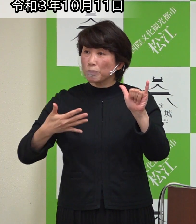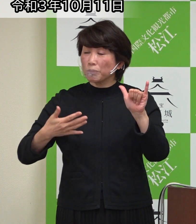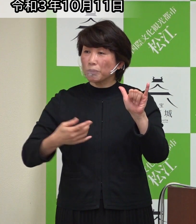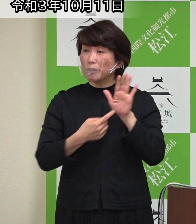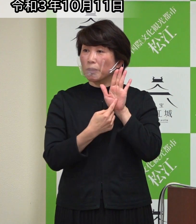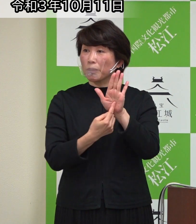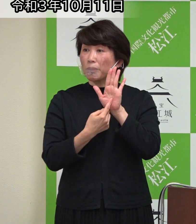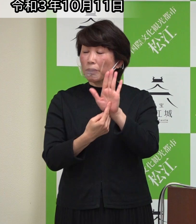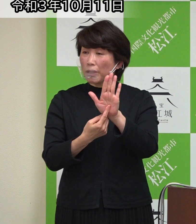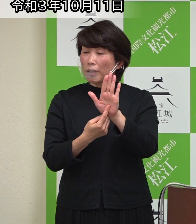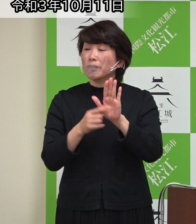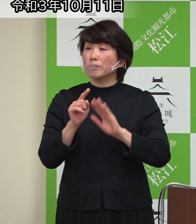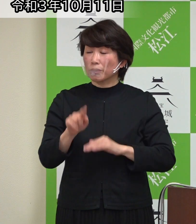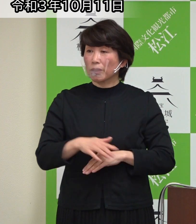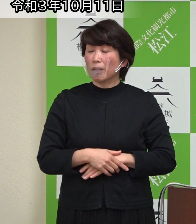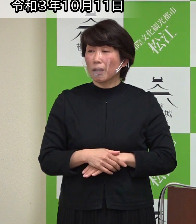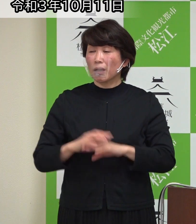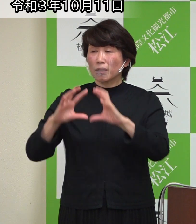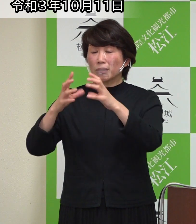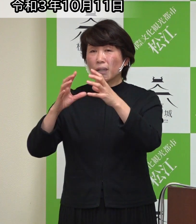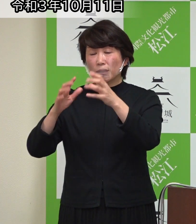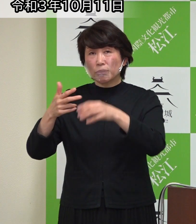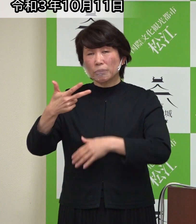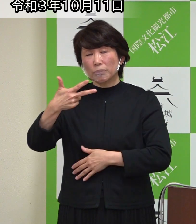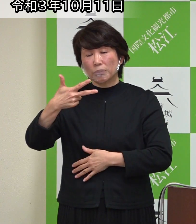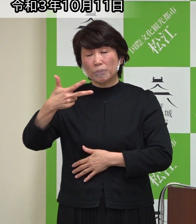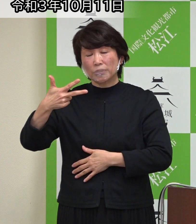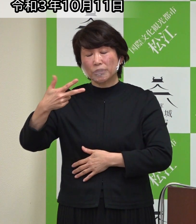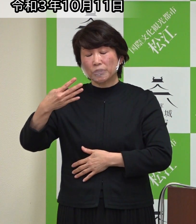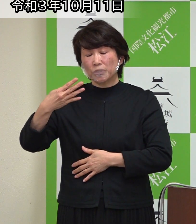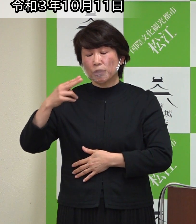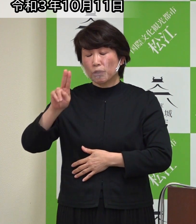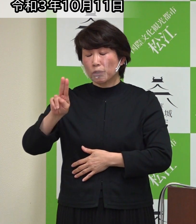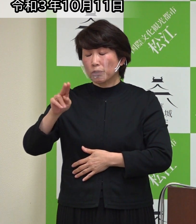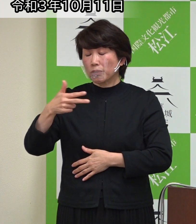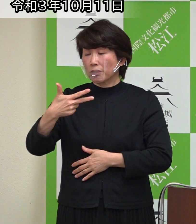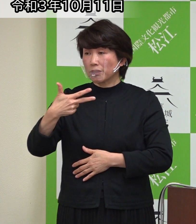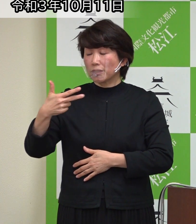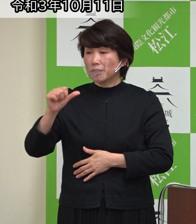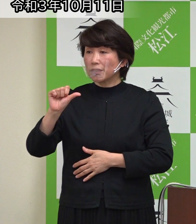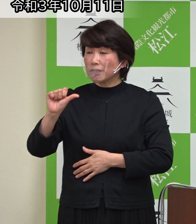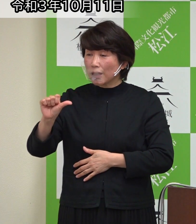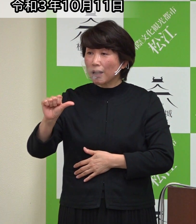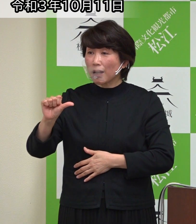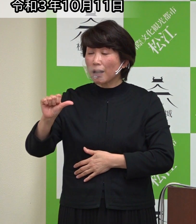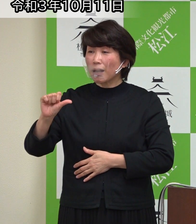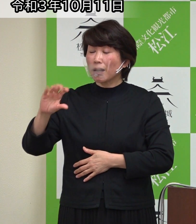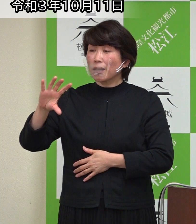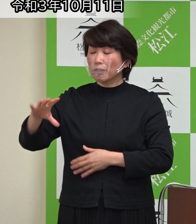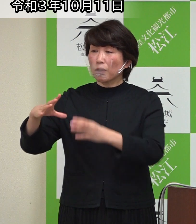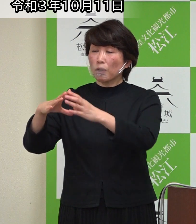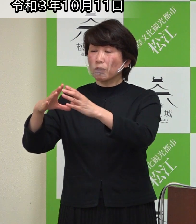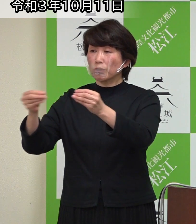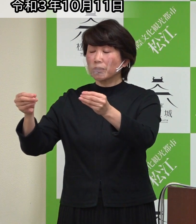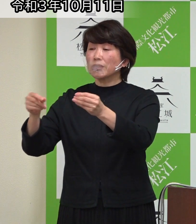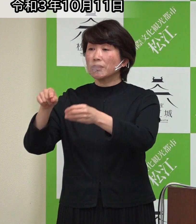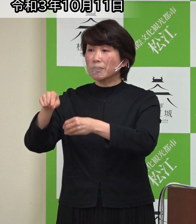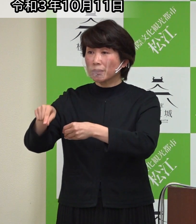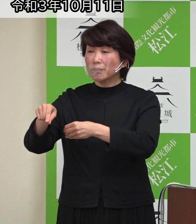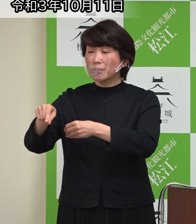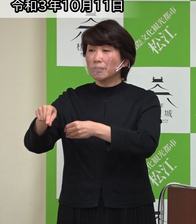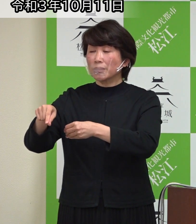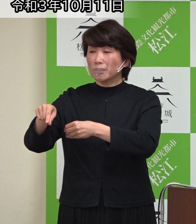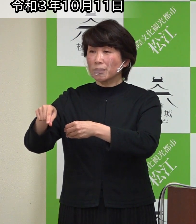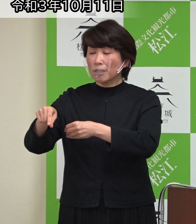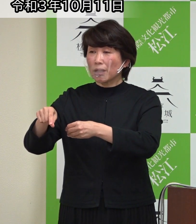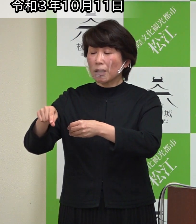ョージアの大使とかがなんかあのいろんなメディア露出とかしてたりとか、なんだっけ、あのシュクルメリみたいなや